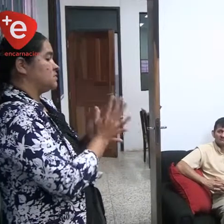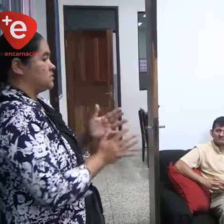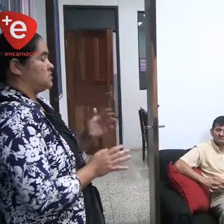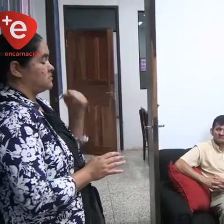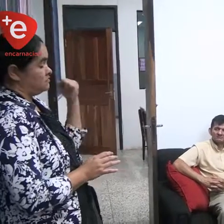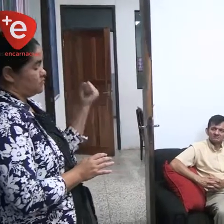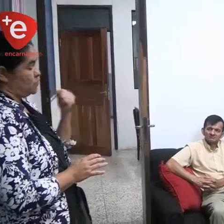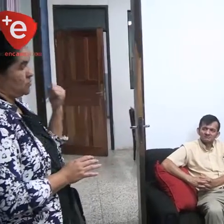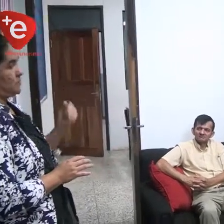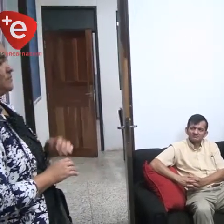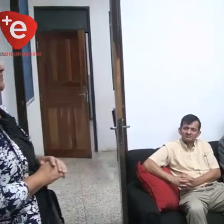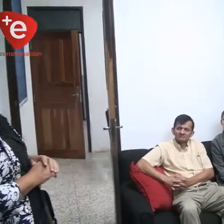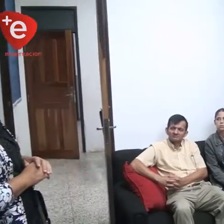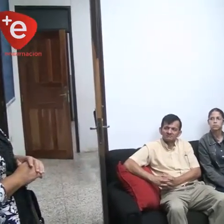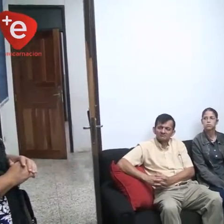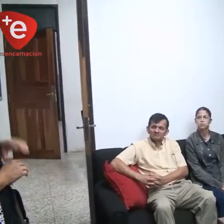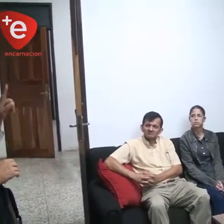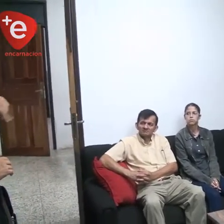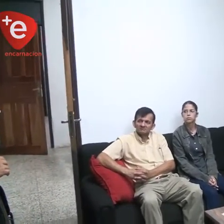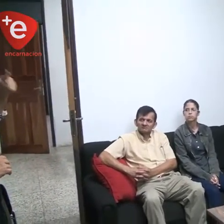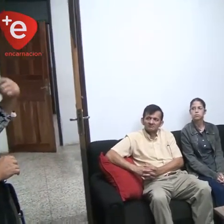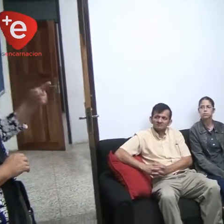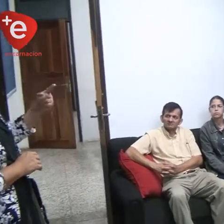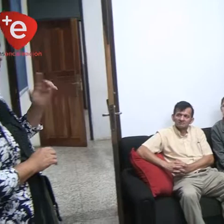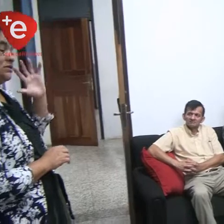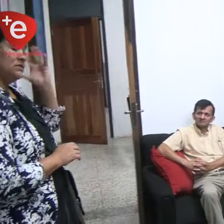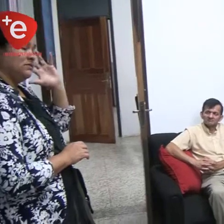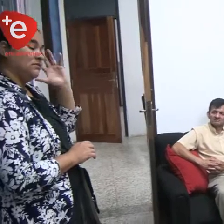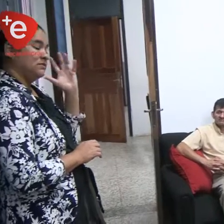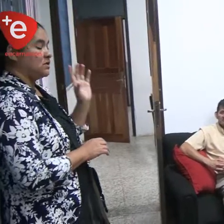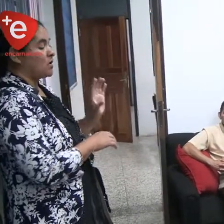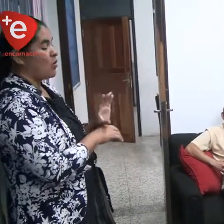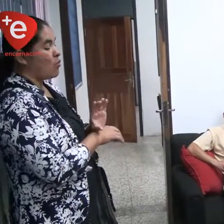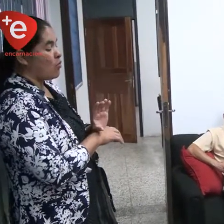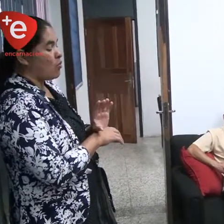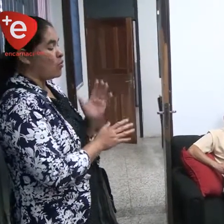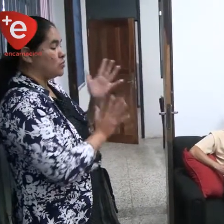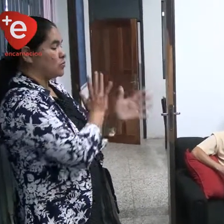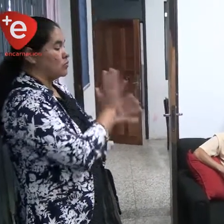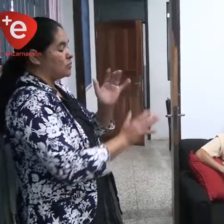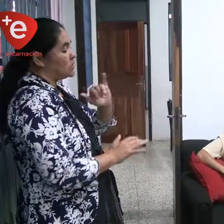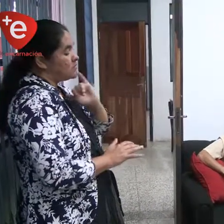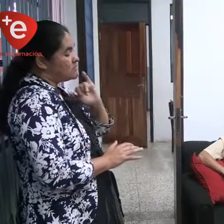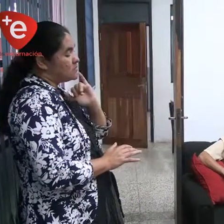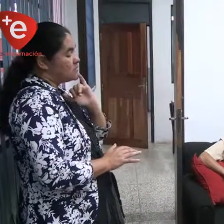manifestó su contento con la incorporación de nuevos personales. De esta manera se logra impulsar la inclusión social en la institución.